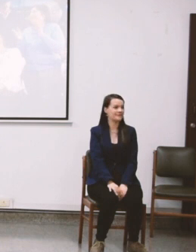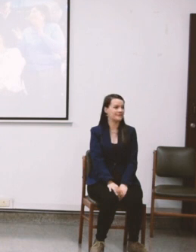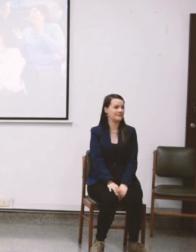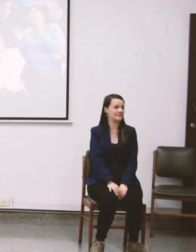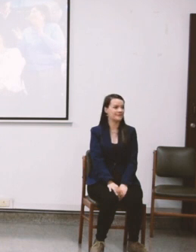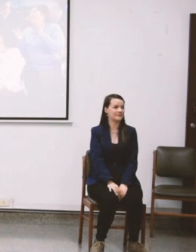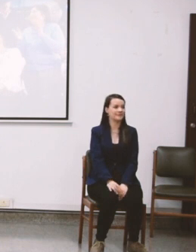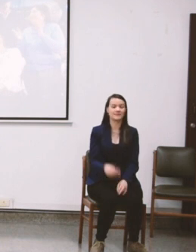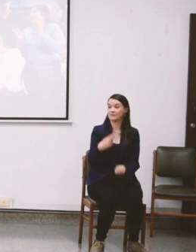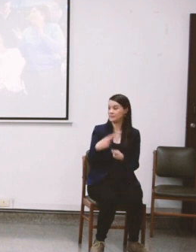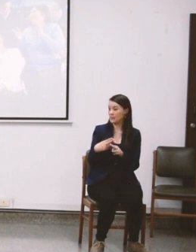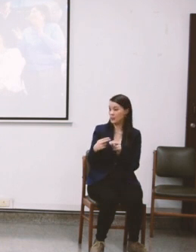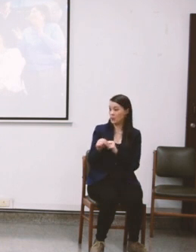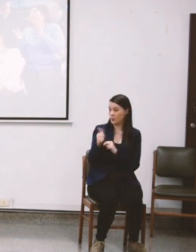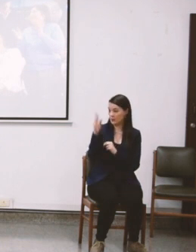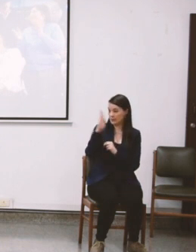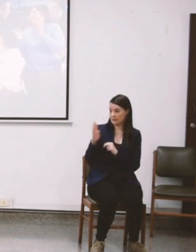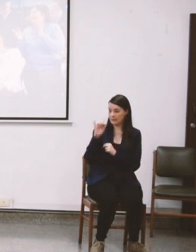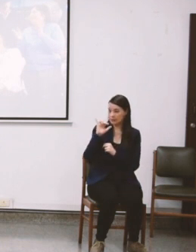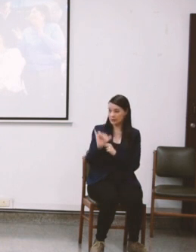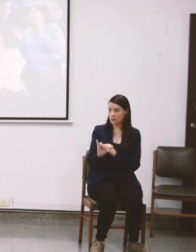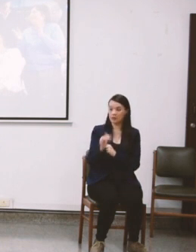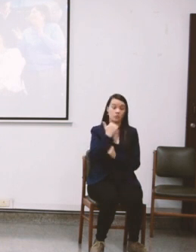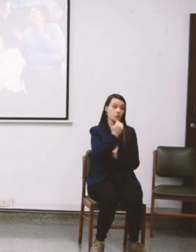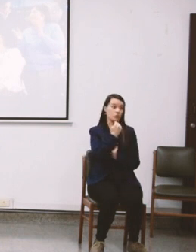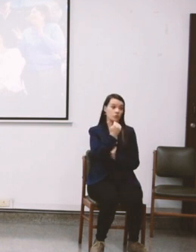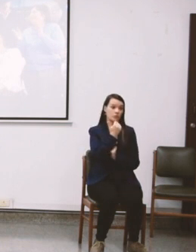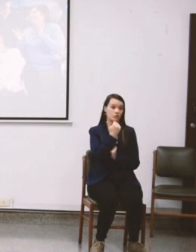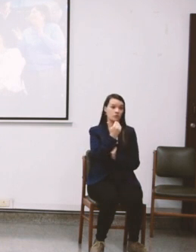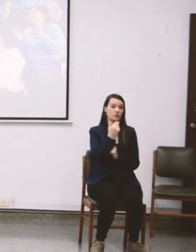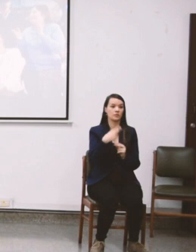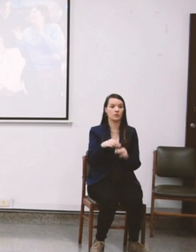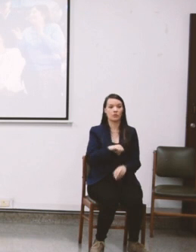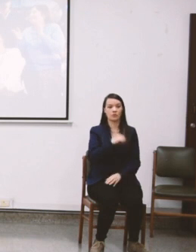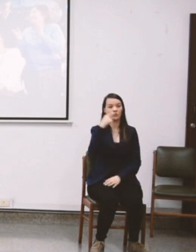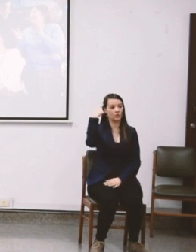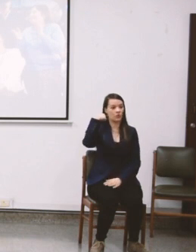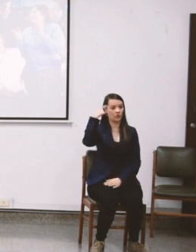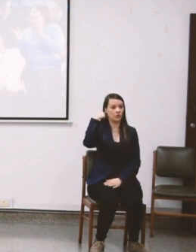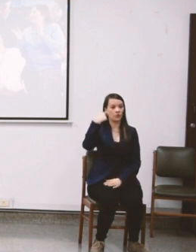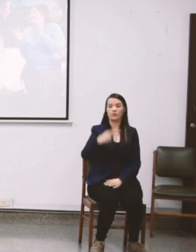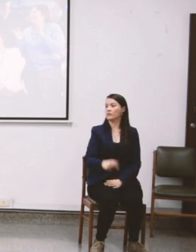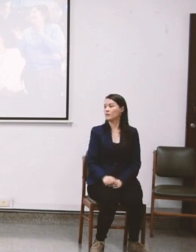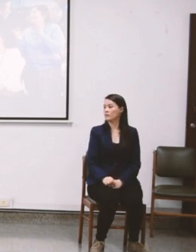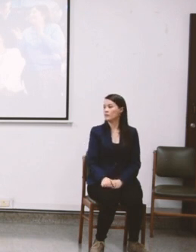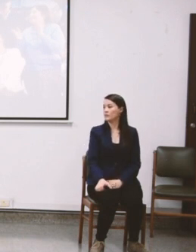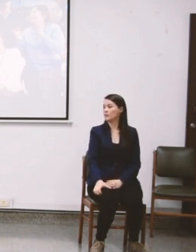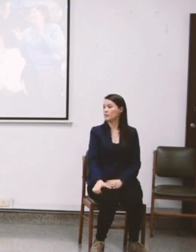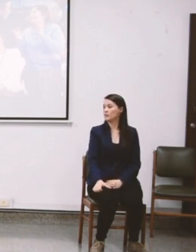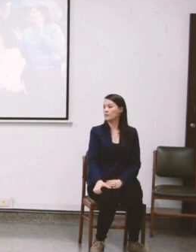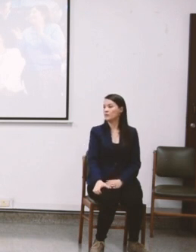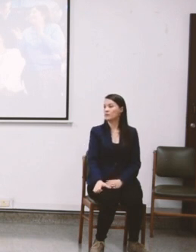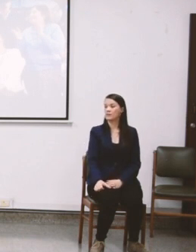Pero con ese mismo nombre hay otro colectivo en Brasil. No lo sé. Sí, Orgullo Loco. Sí, Orgullo Loco es